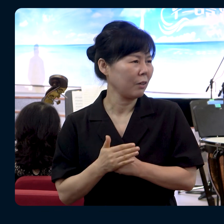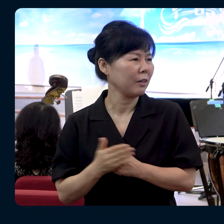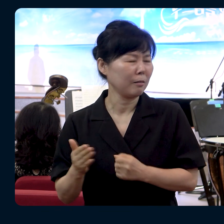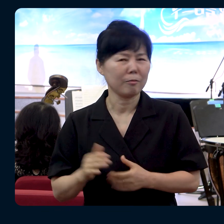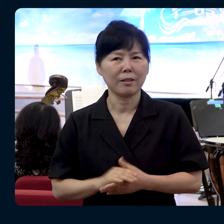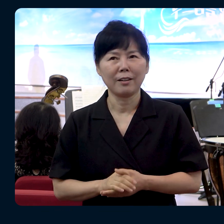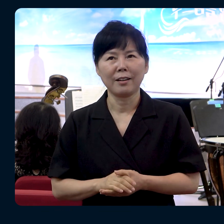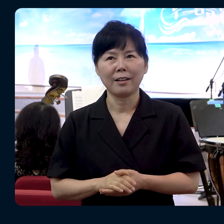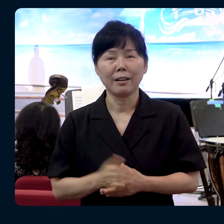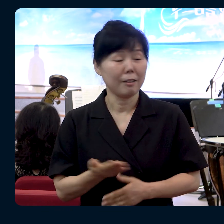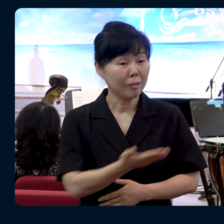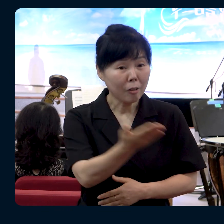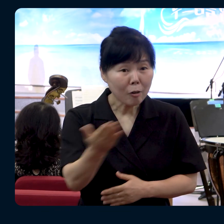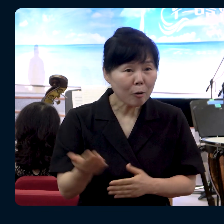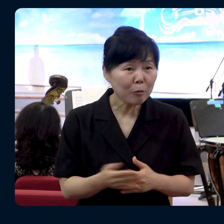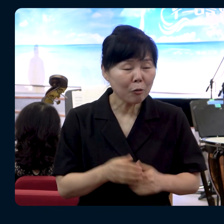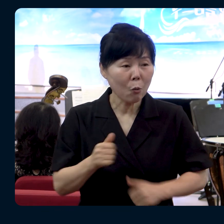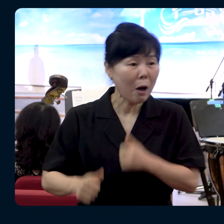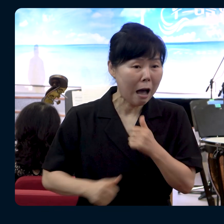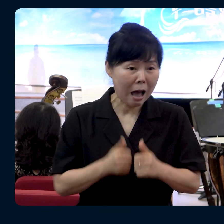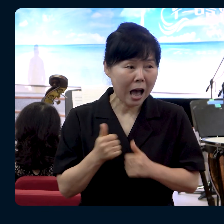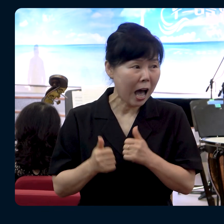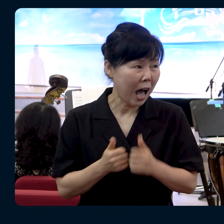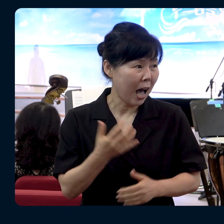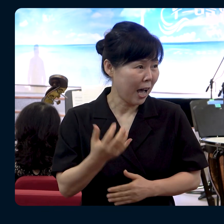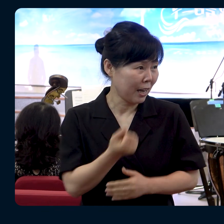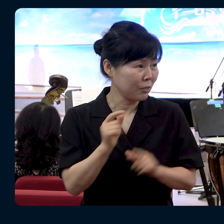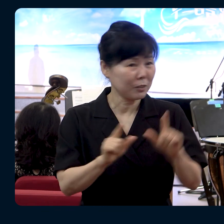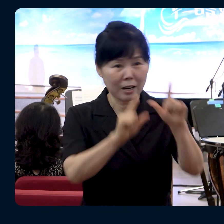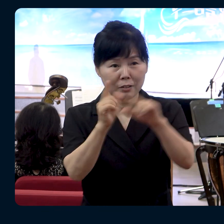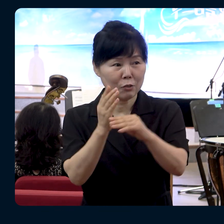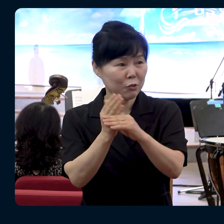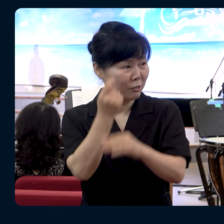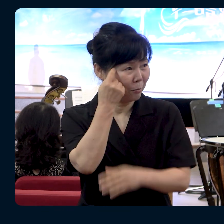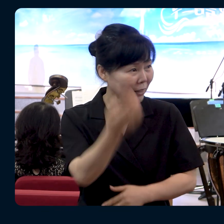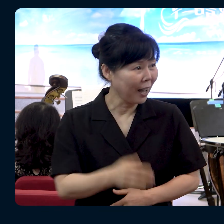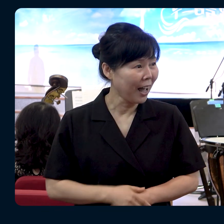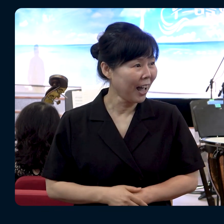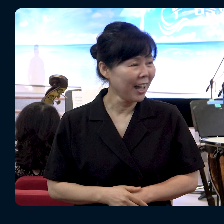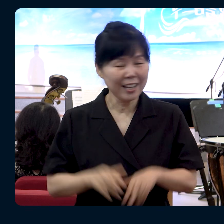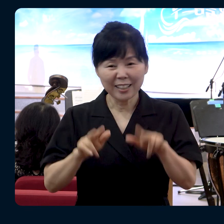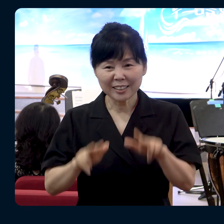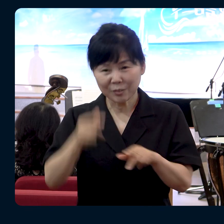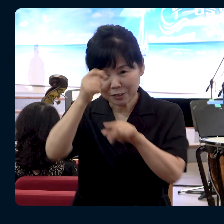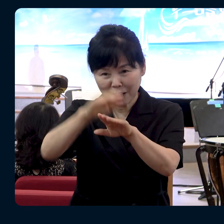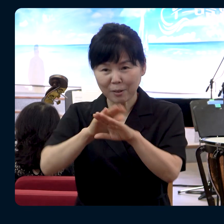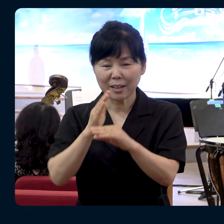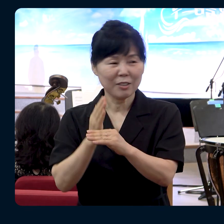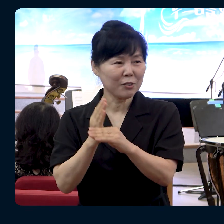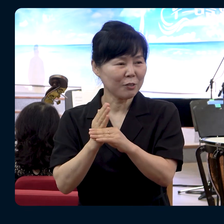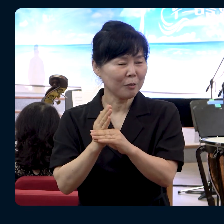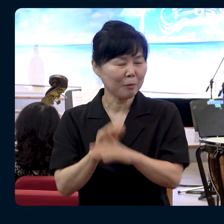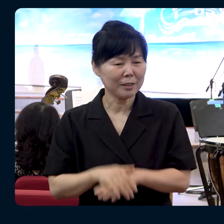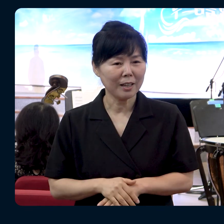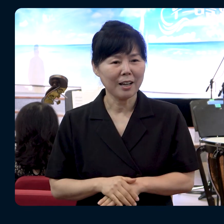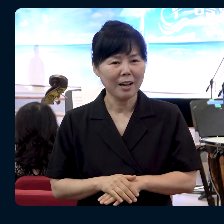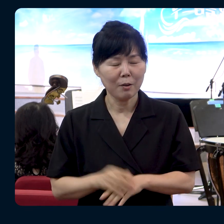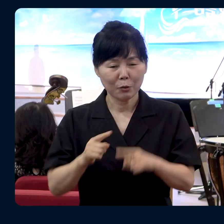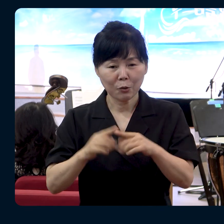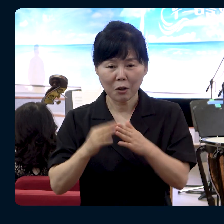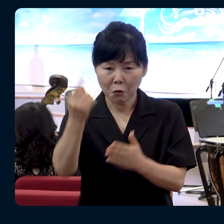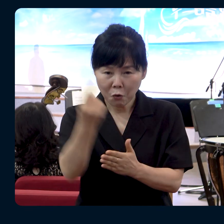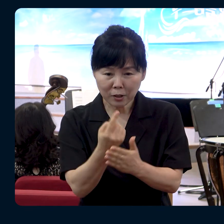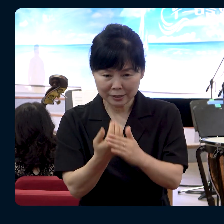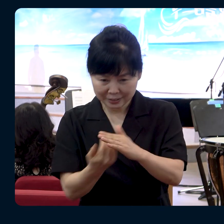여러분들도 그런 분노 가운데 살고 계시나요? 오늘도 아름답게 이 자리에 나왔지만 오기까지 여러 분노가 있었습니까? 가족들 뭐